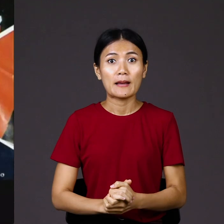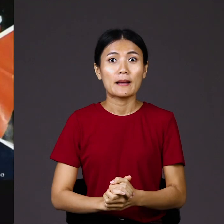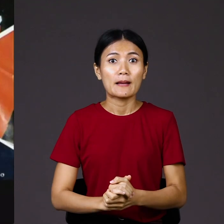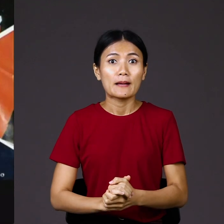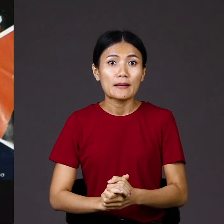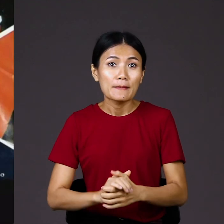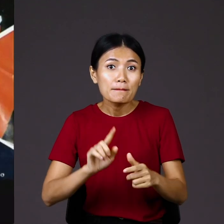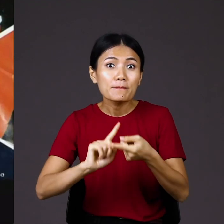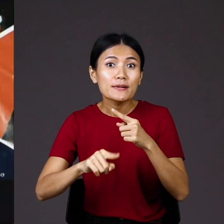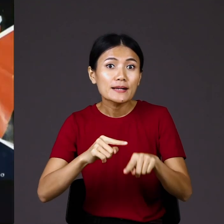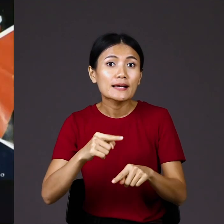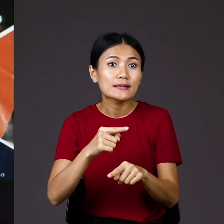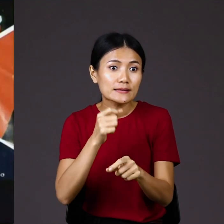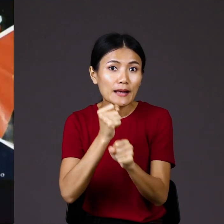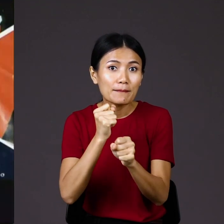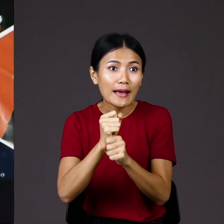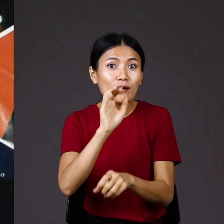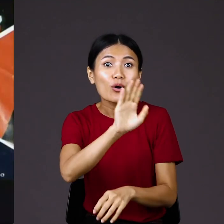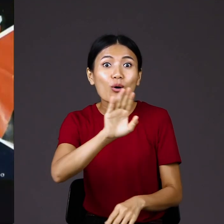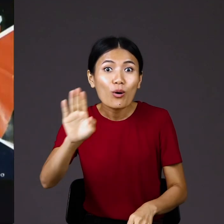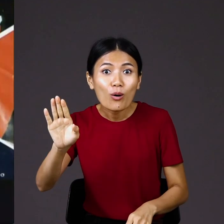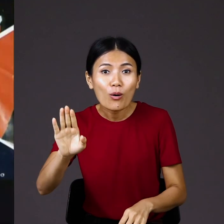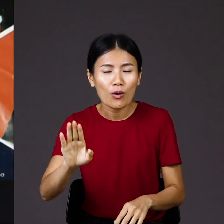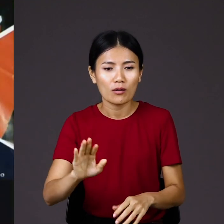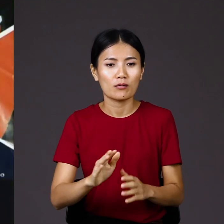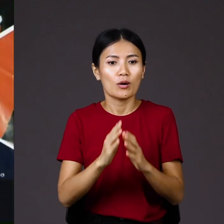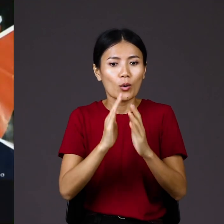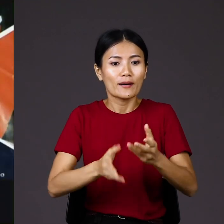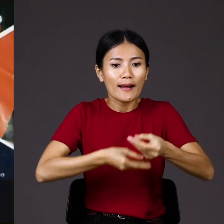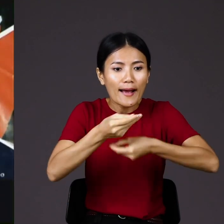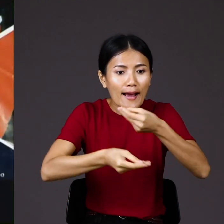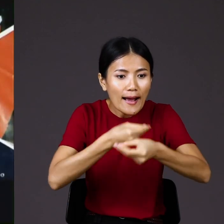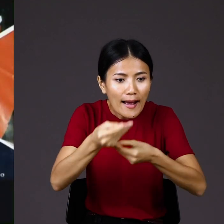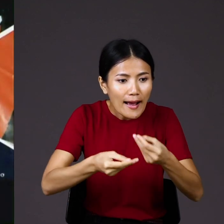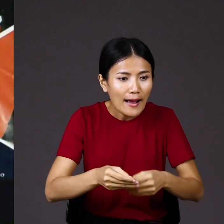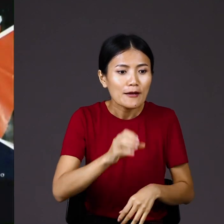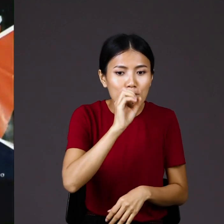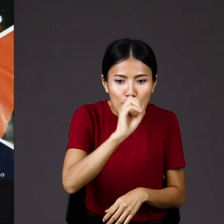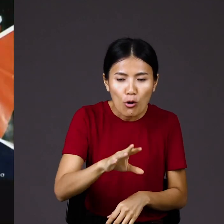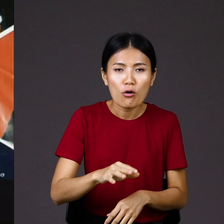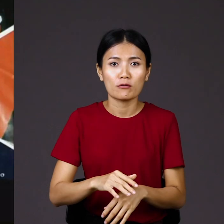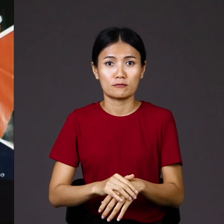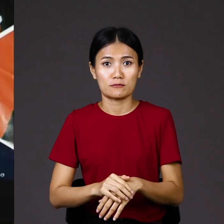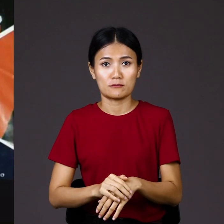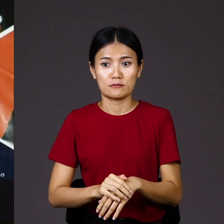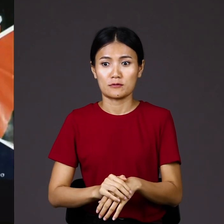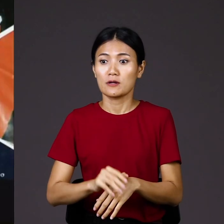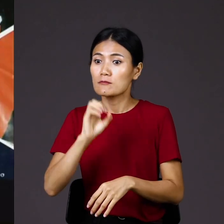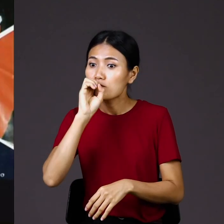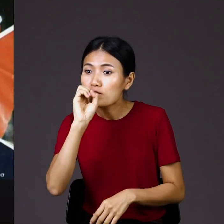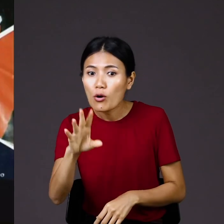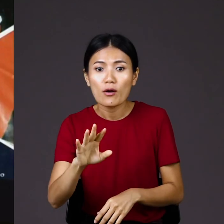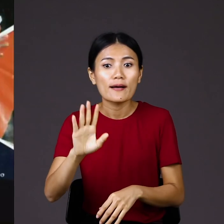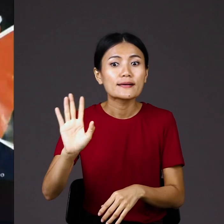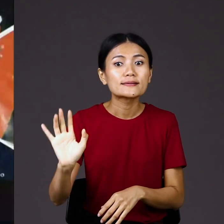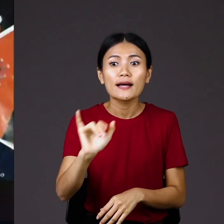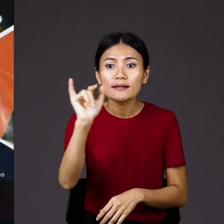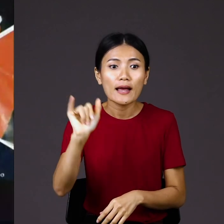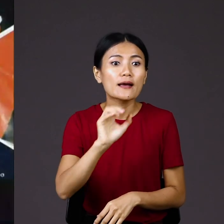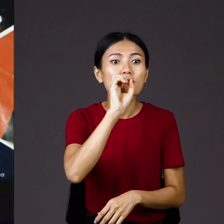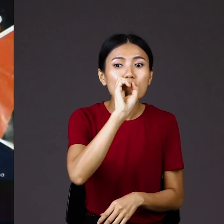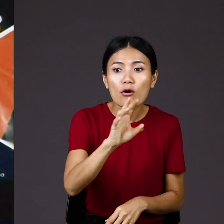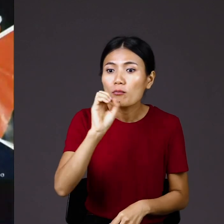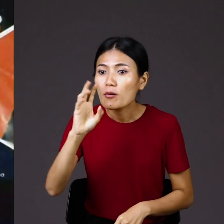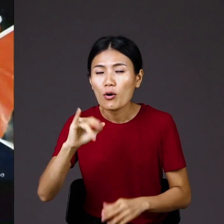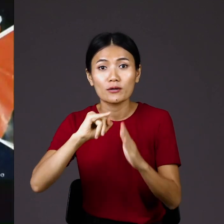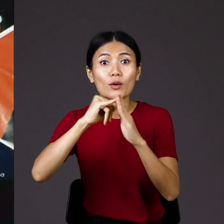บอกเพื่อนในที่ทำงานบอกเพื่อนแม่ค้าในตลาดบอกญาติมิตร